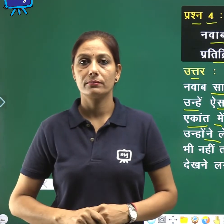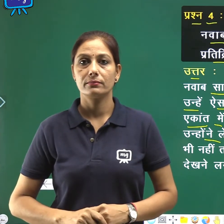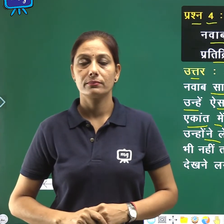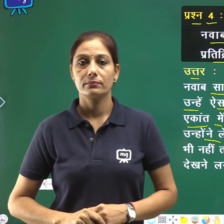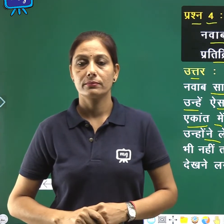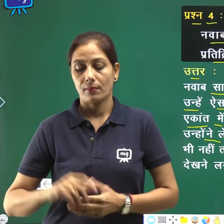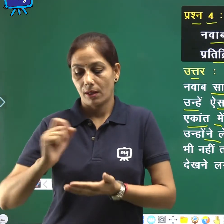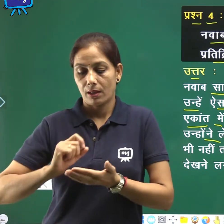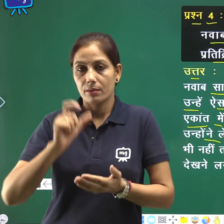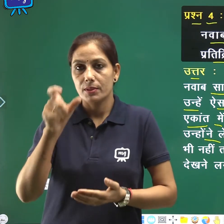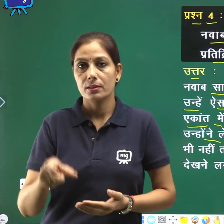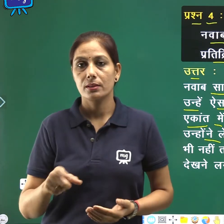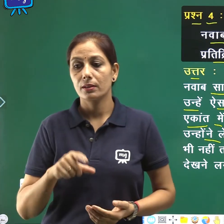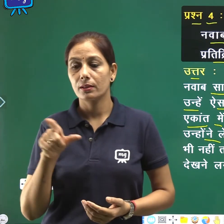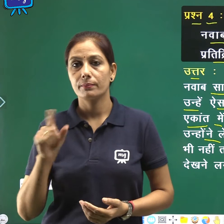लेखक की तरफ